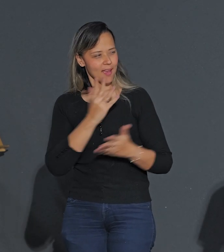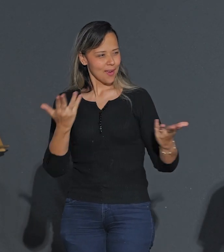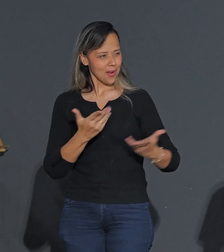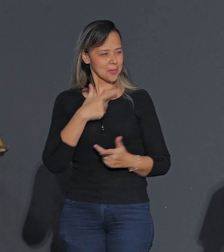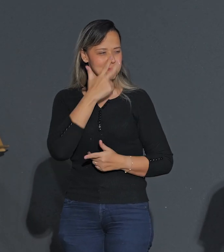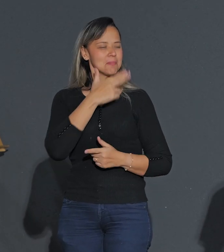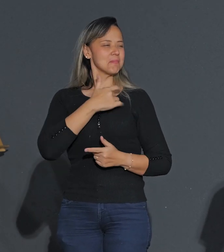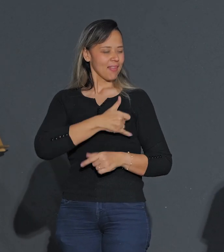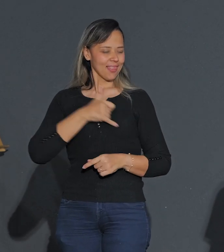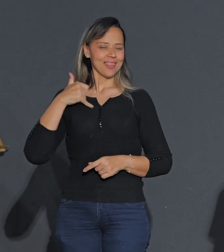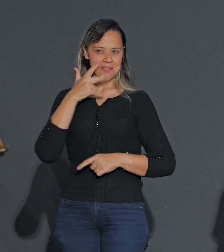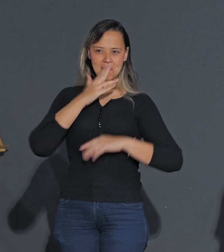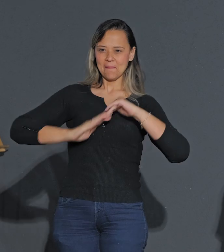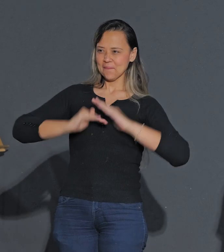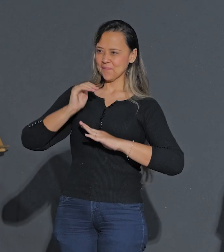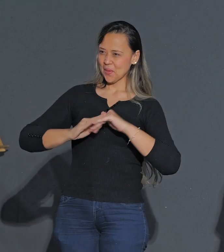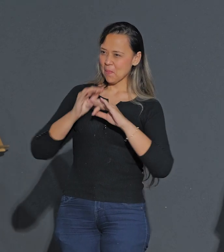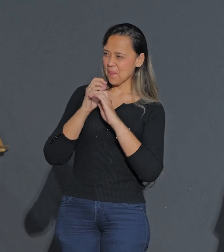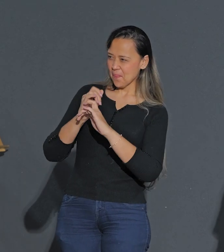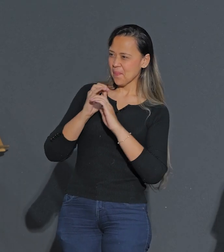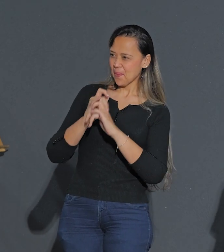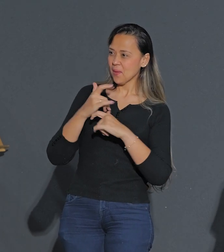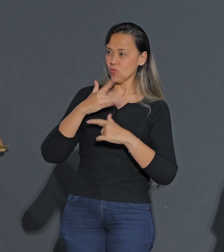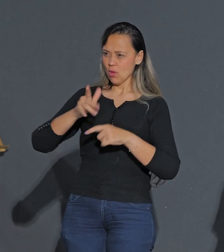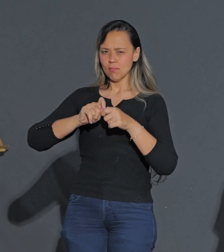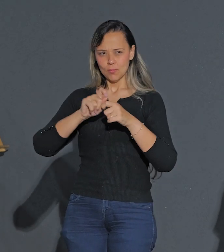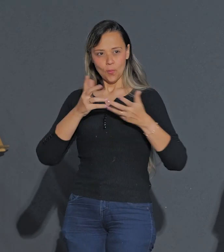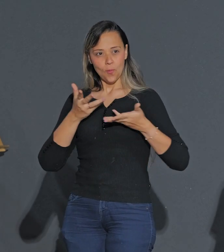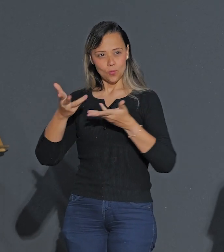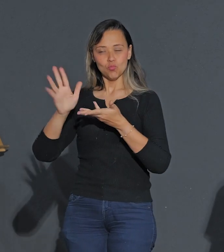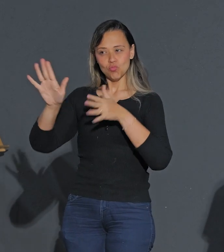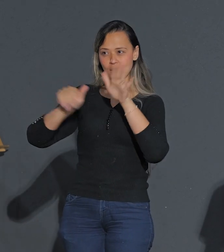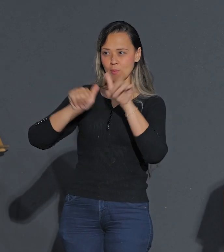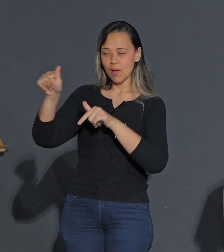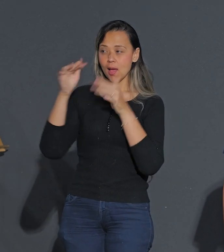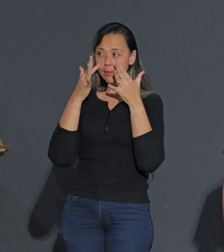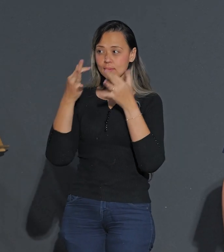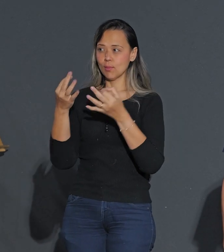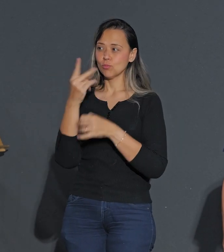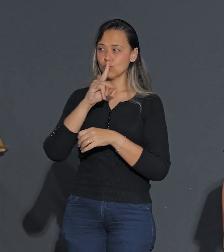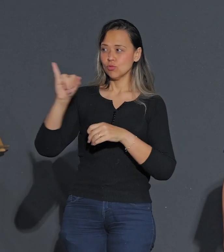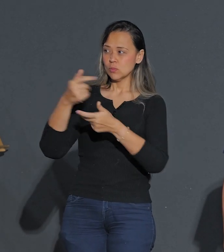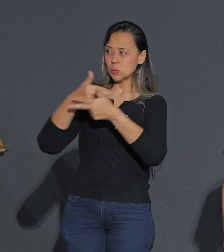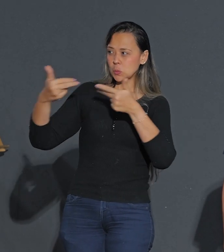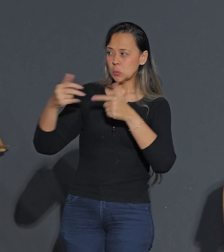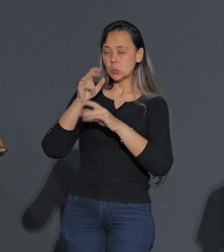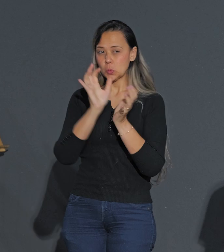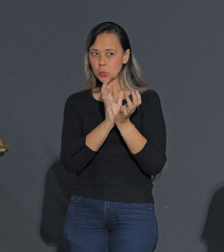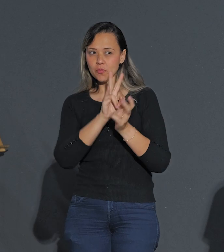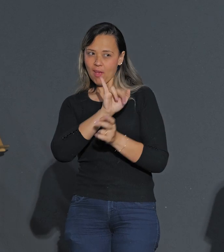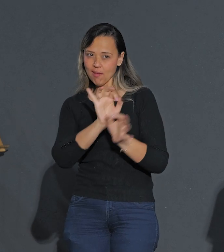estamos até com um grupo já se profissionalizando aí da Ali. Então, que ela já fez o convite. Fiquem atentos às novidades desses grupos aí, né?